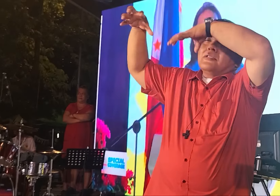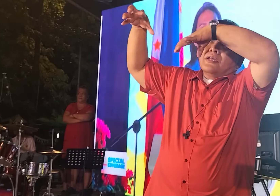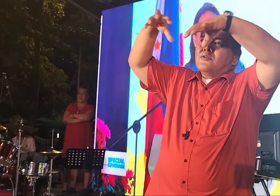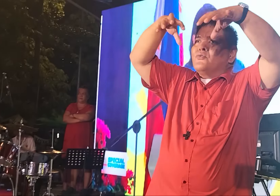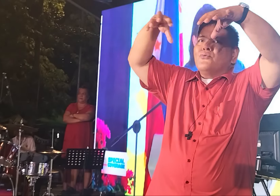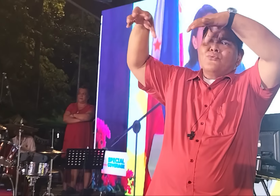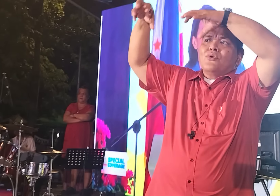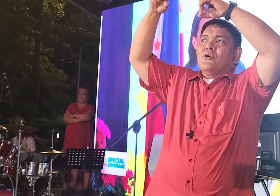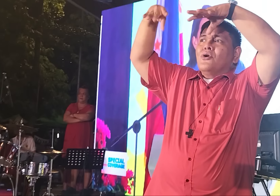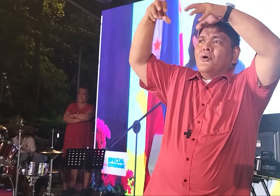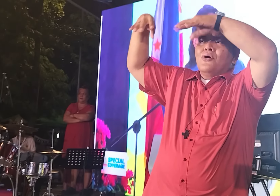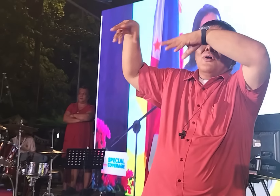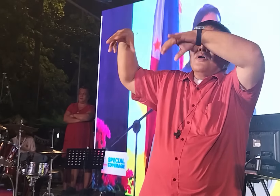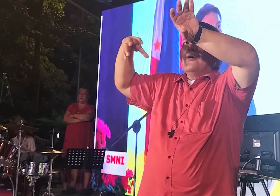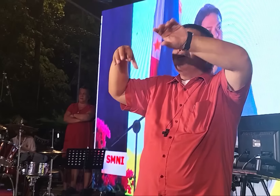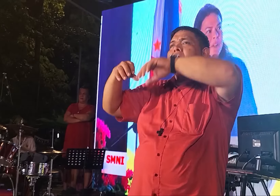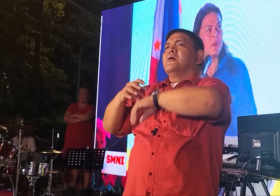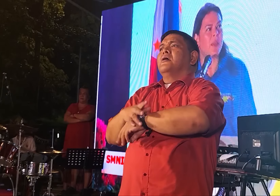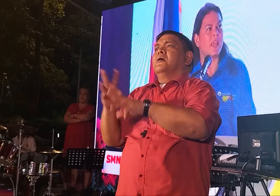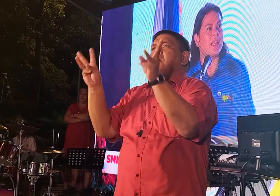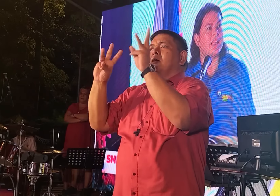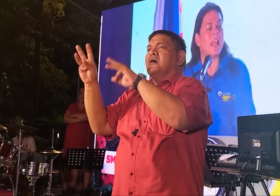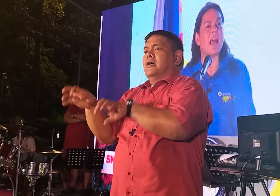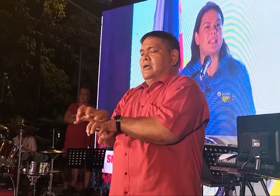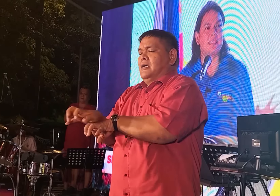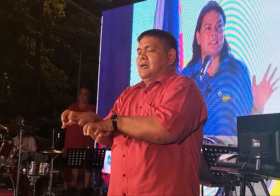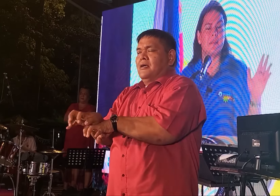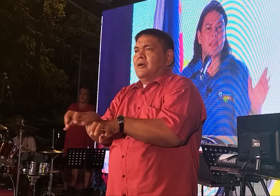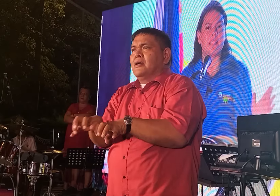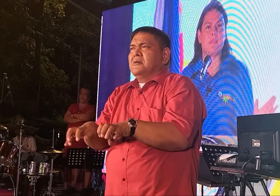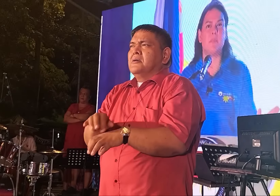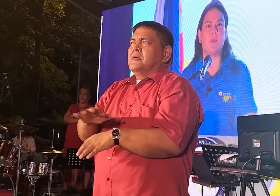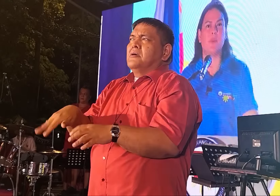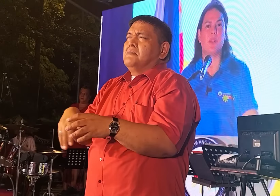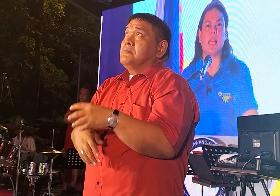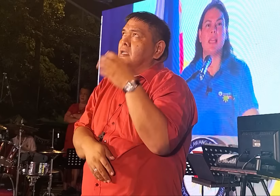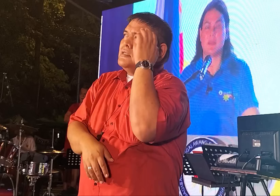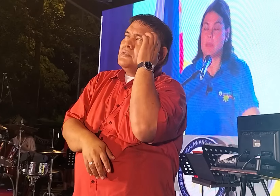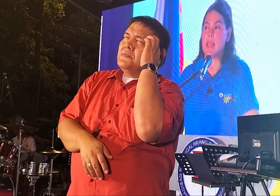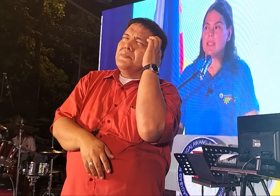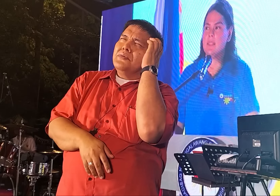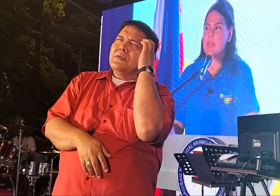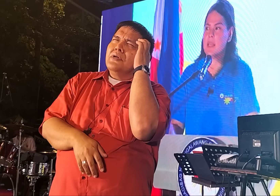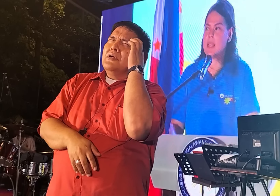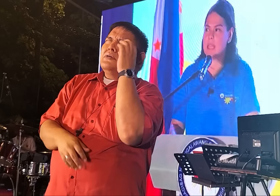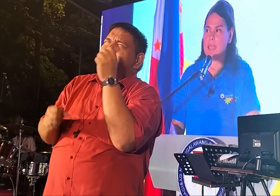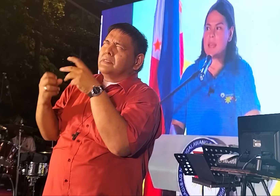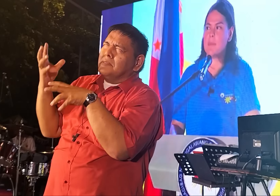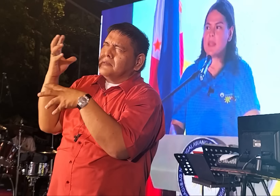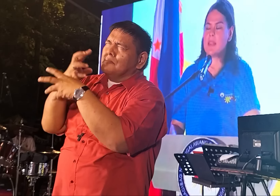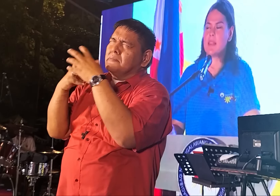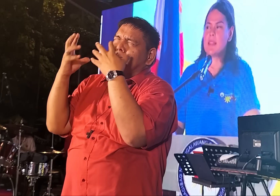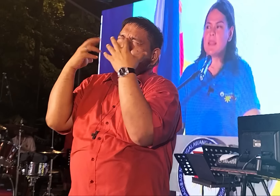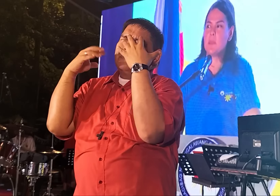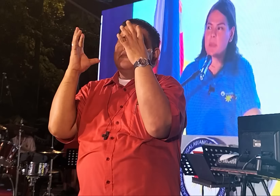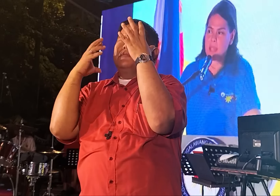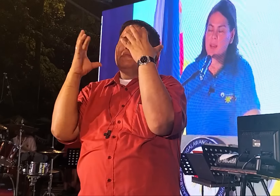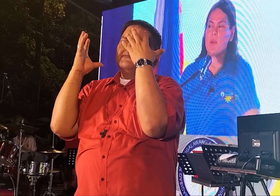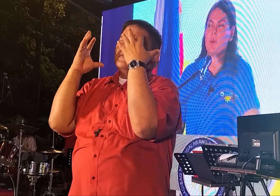typhoon, pinaghandaan namin ang earthquake, lahat ng maisip mo na kalamidad, pinaghandaan